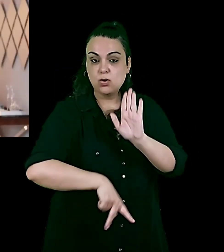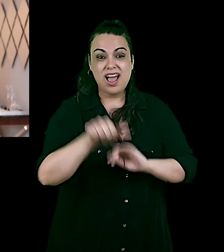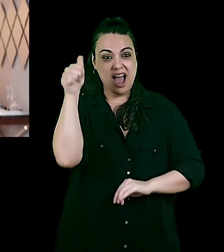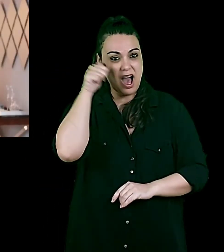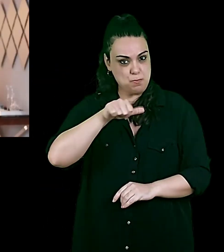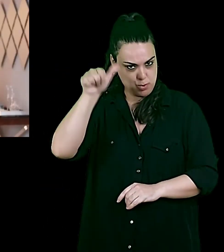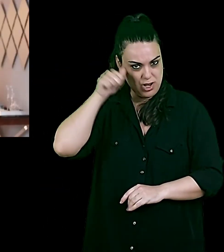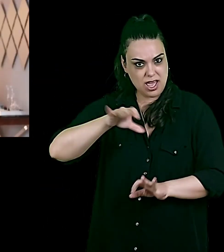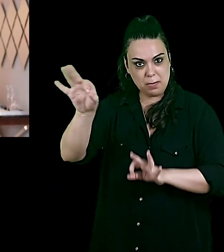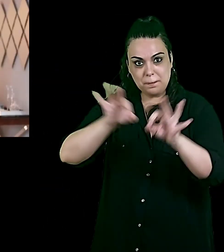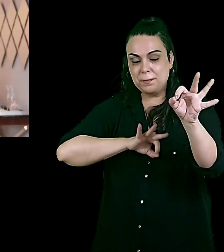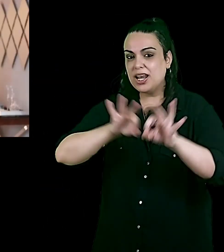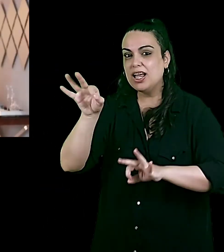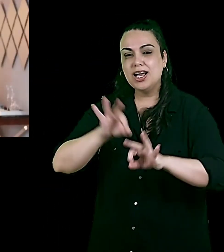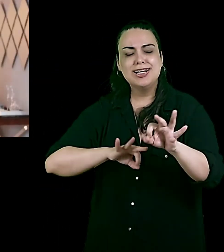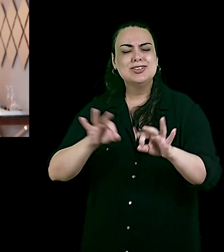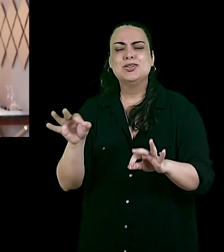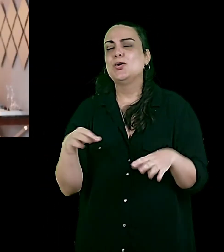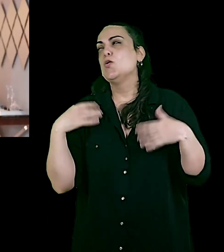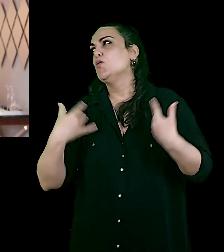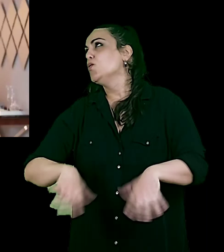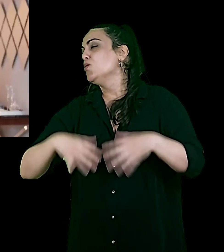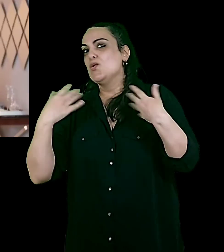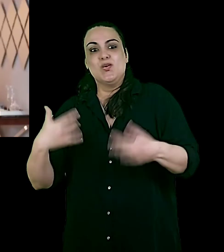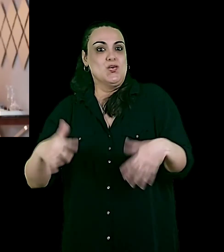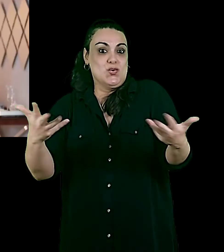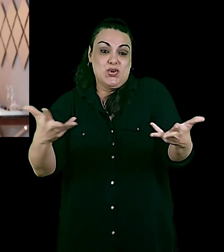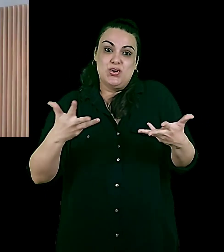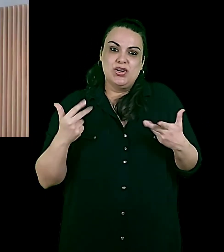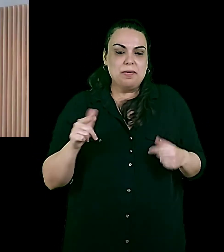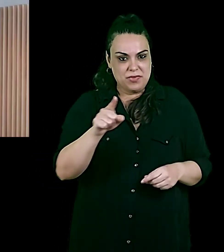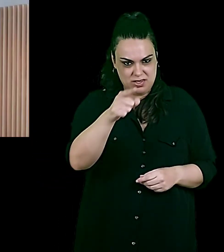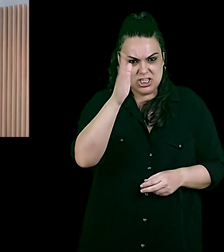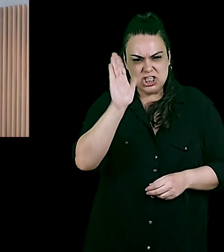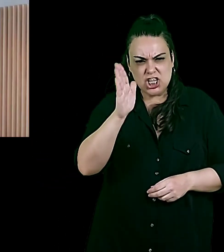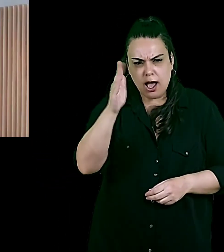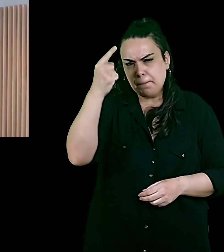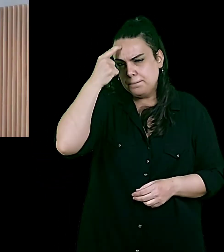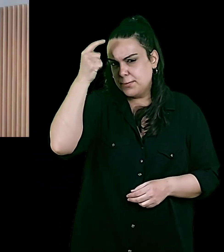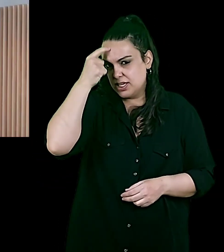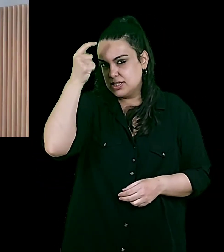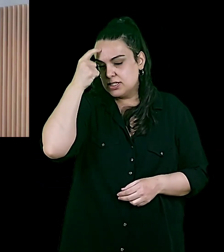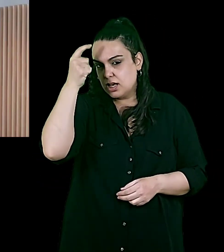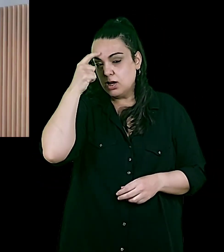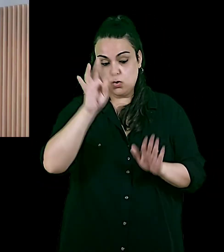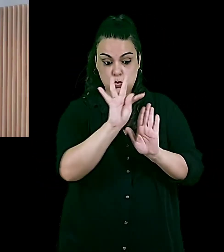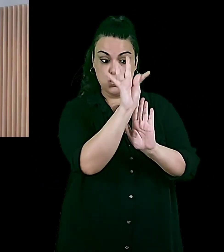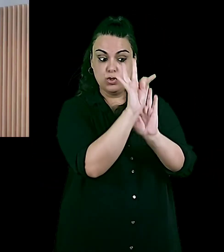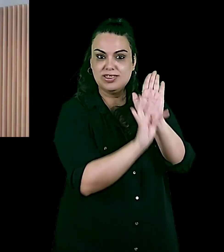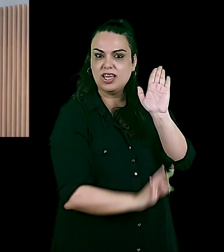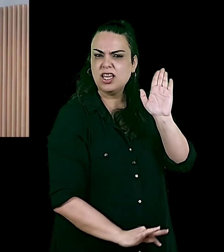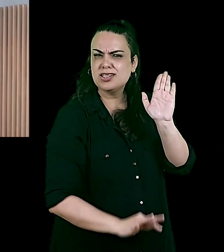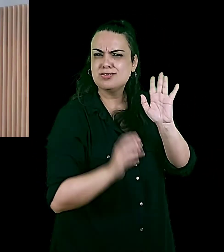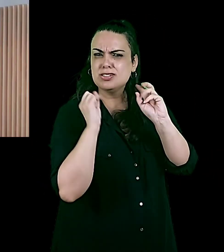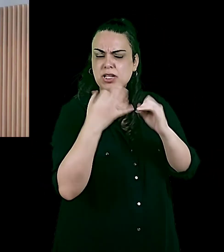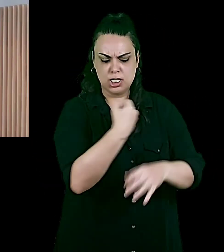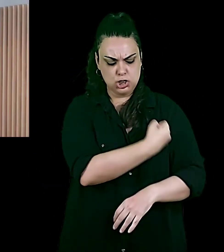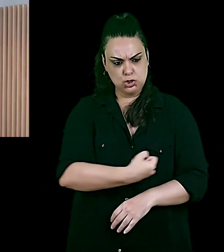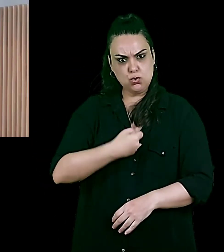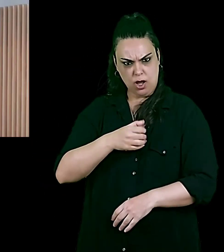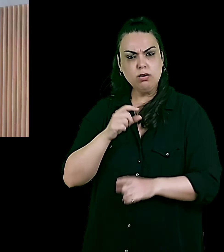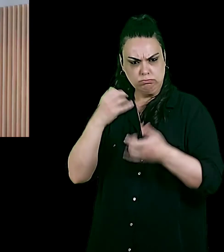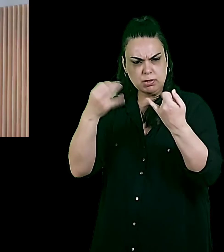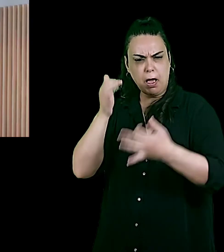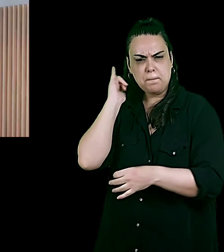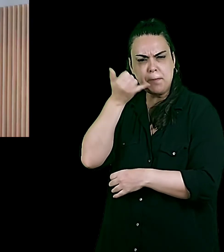plano dessa mulher do fluxo de sangue, ele foi tão bom, tão bom, tão bom, que eu não sei se você já parou para pensar. O texto traz uma narrativa em